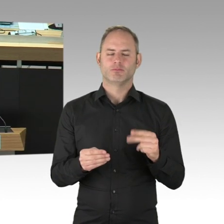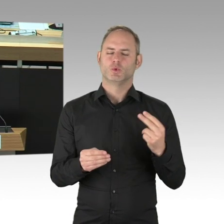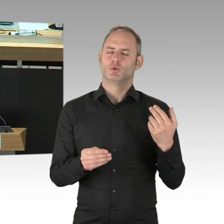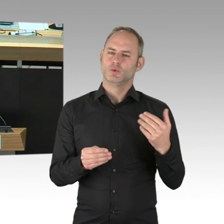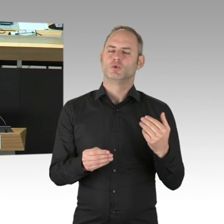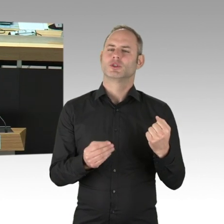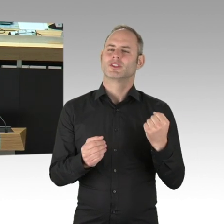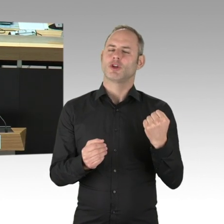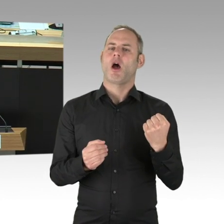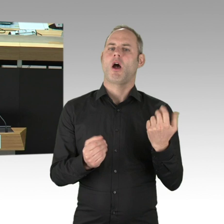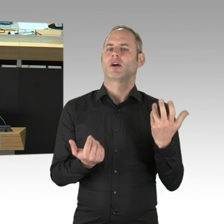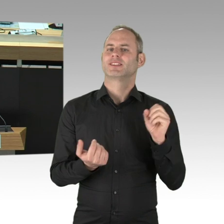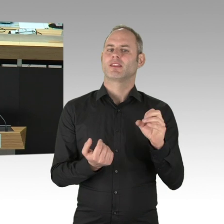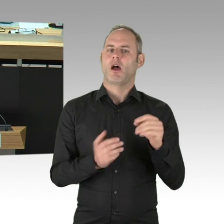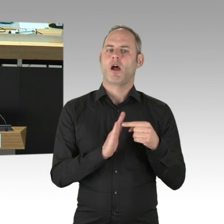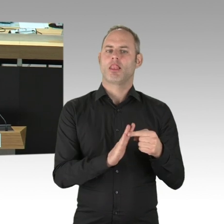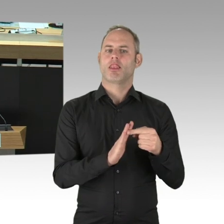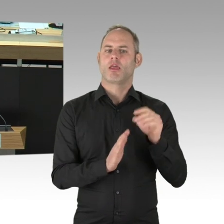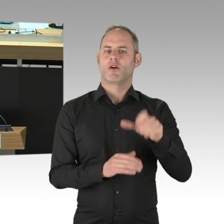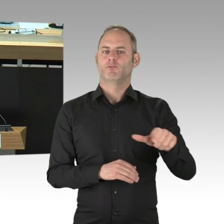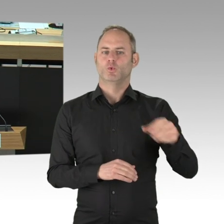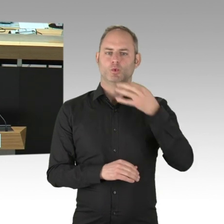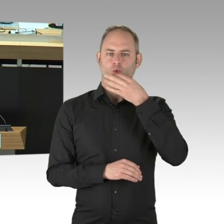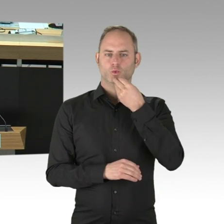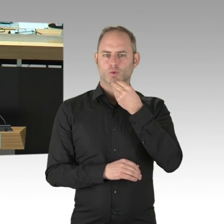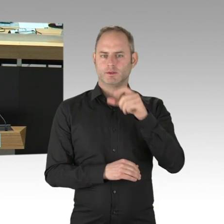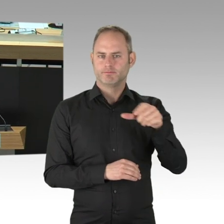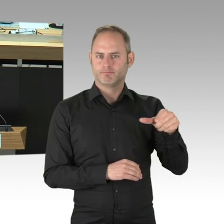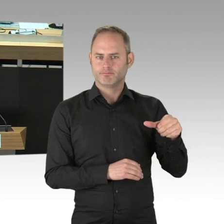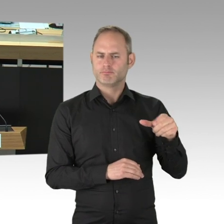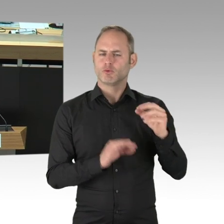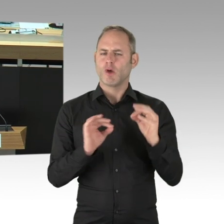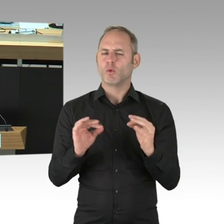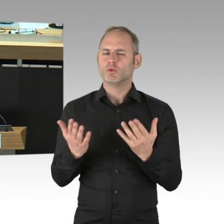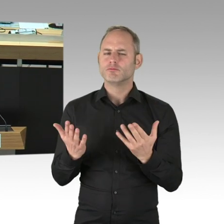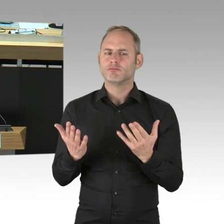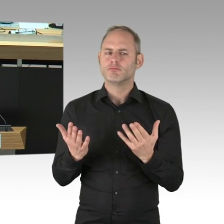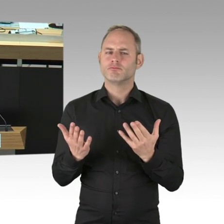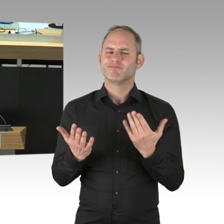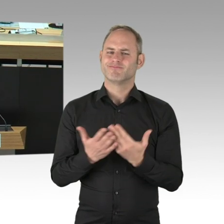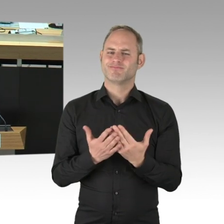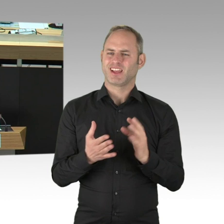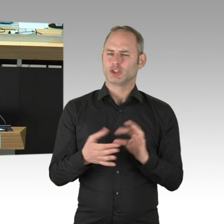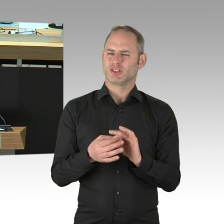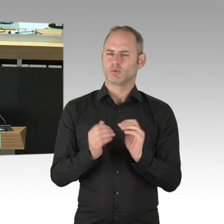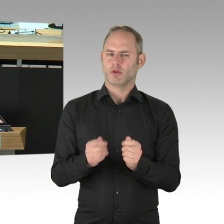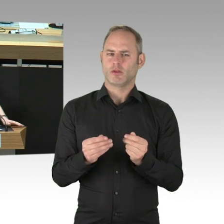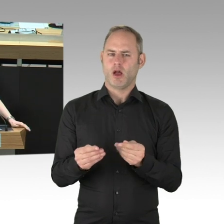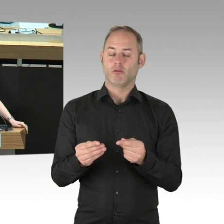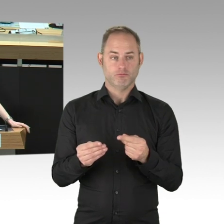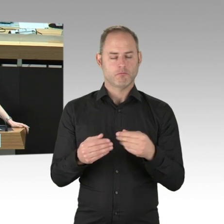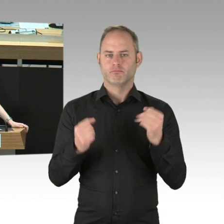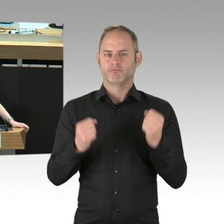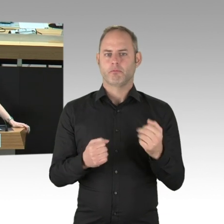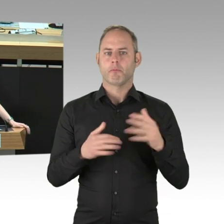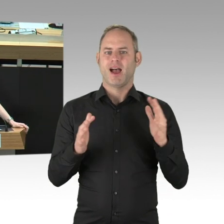aber ich bin sehr dafür, lieber gründlich und gut als schlecht und schnell zu arbeiten. Und in Berlin ist man ja schon dankbar, wenn die angepeilte Jahreszahl noch erreicht wird.